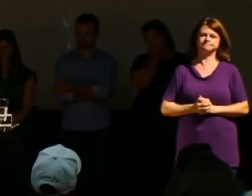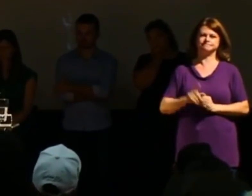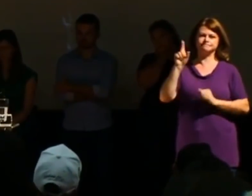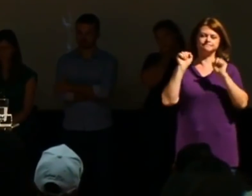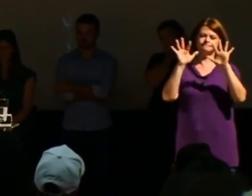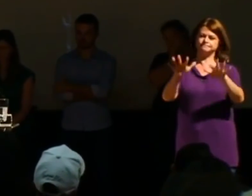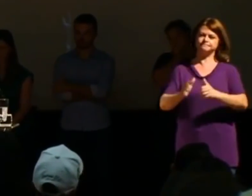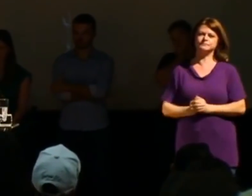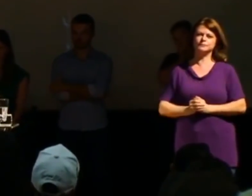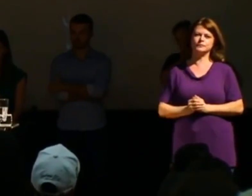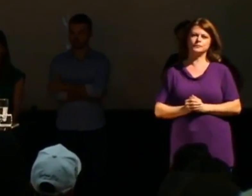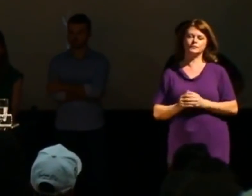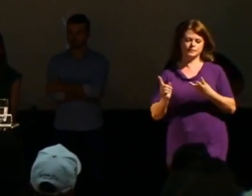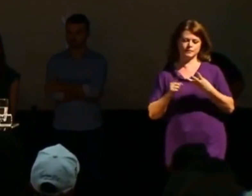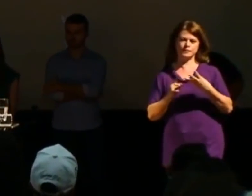Por último,